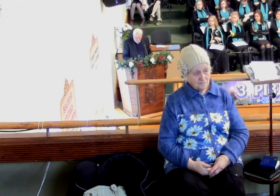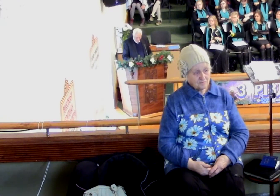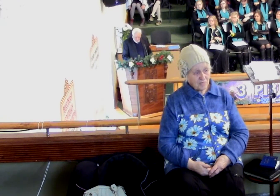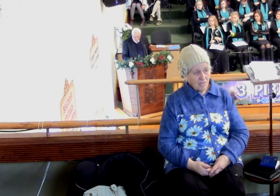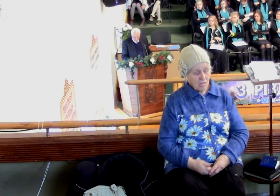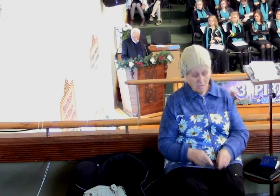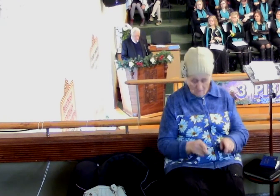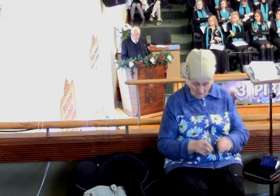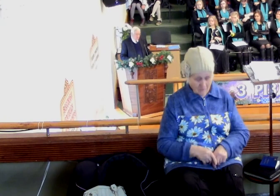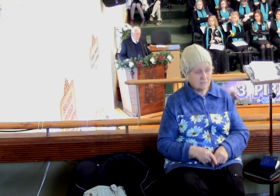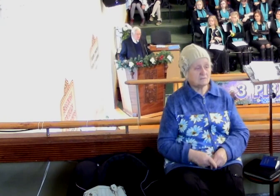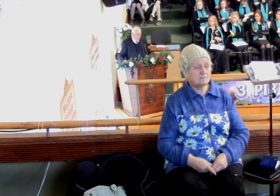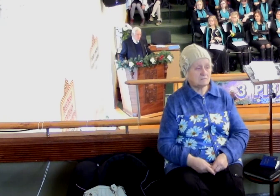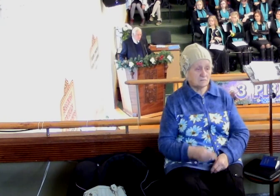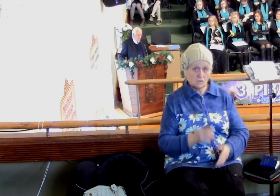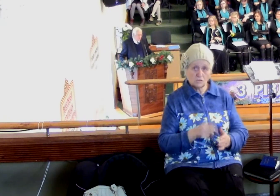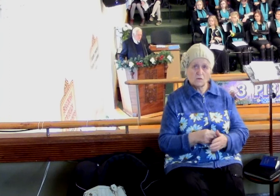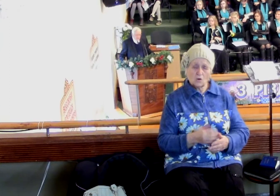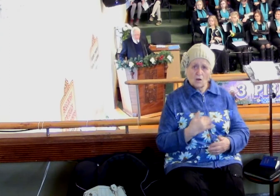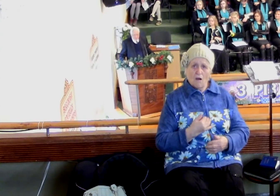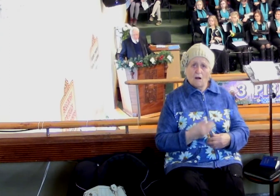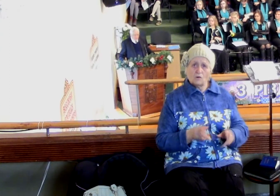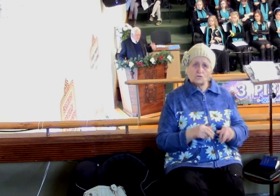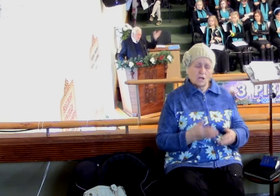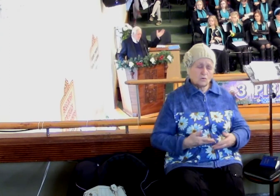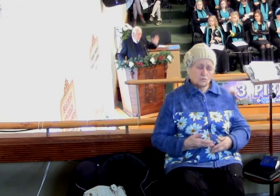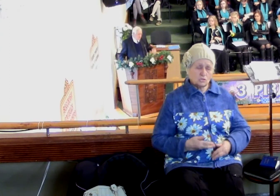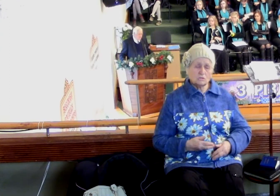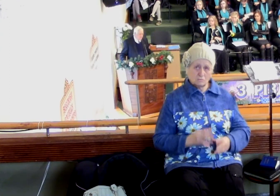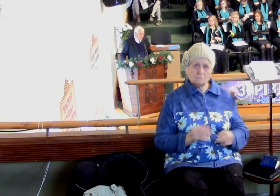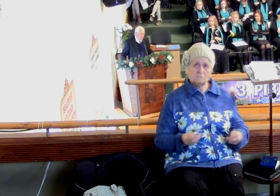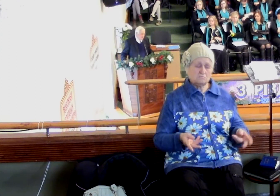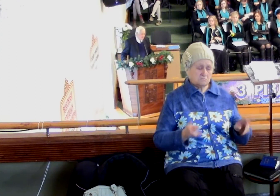но были те, которые думали, ну, наверное, да что-то